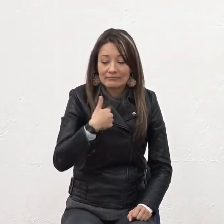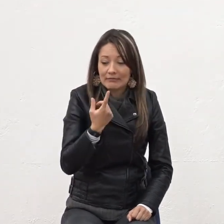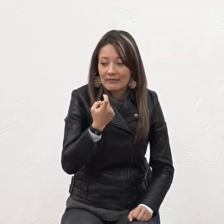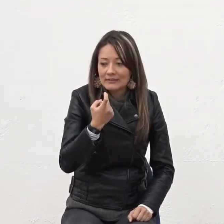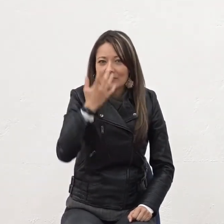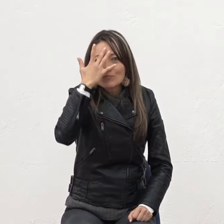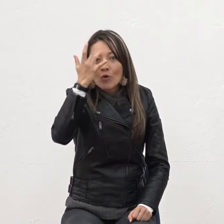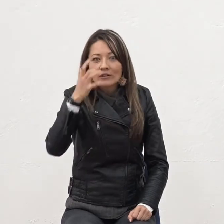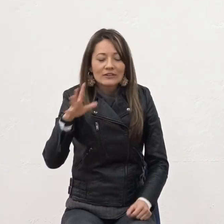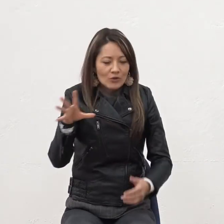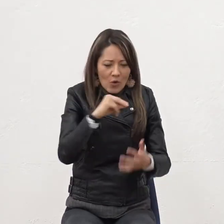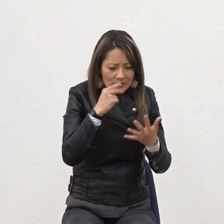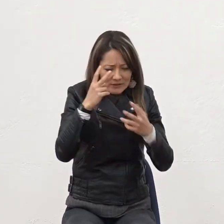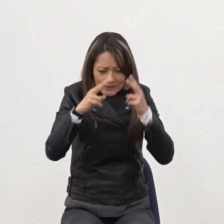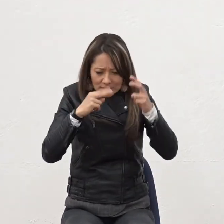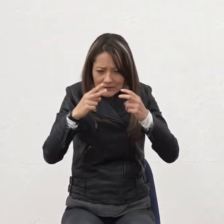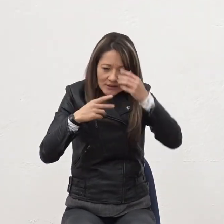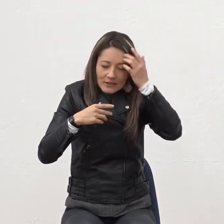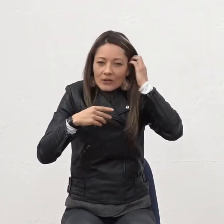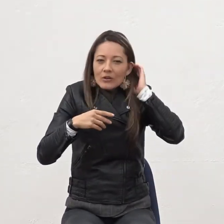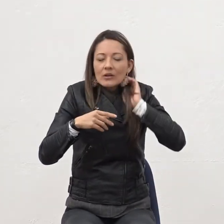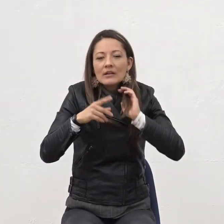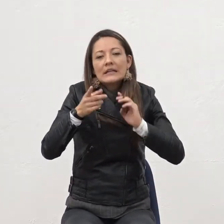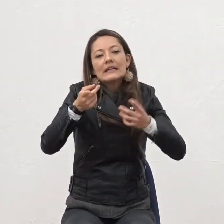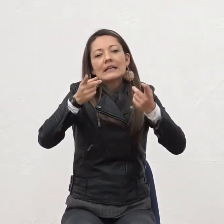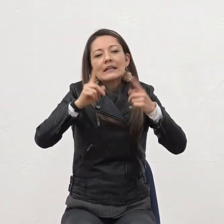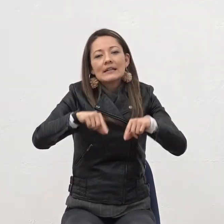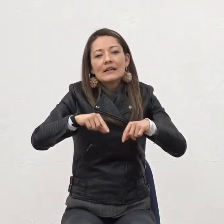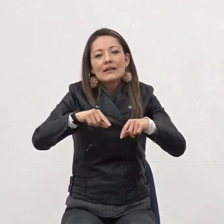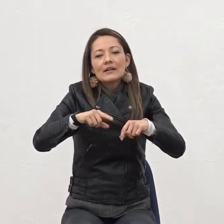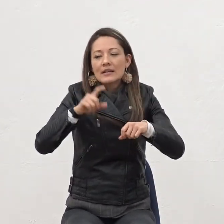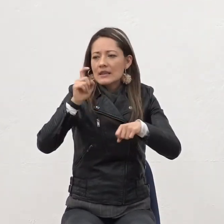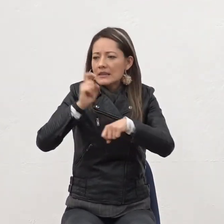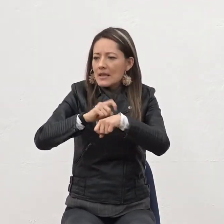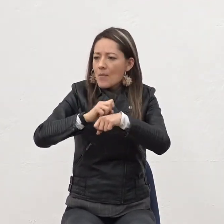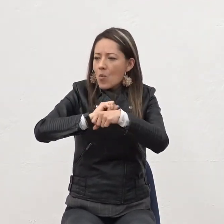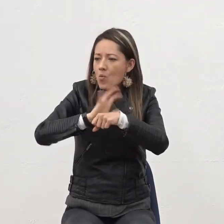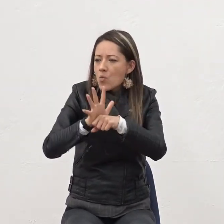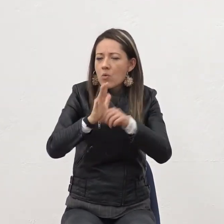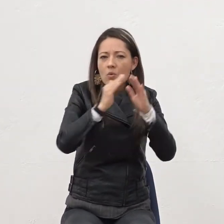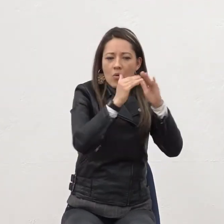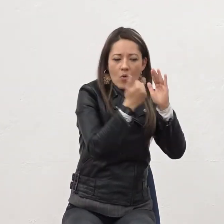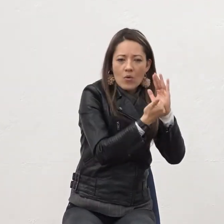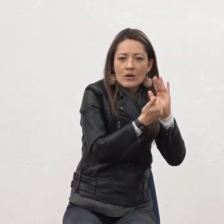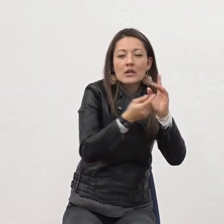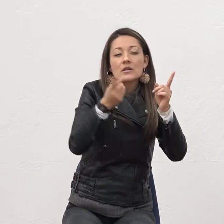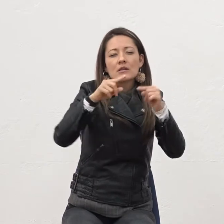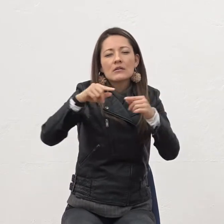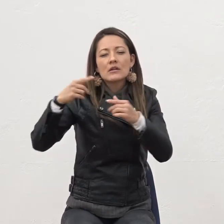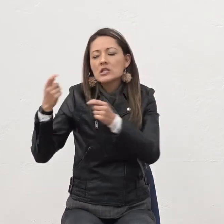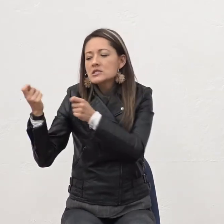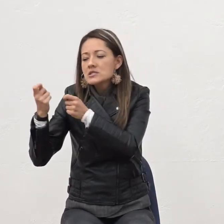por todo no dormí, y porque hubo en plena pandemia y cuarentena tremenda rumba, preciso en el bloque, en mi